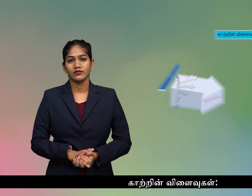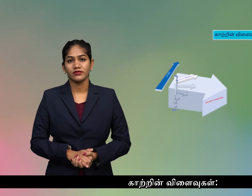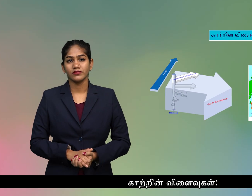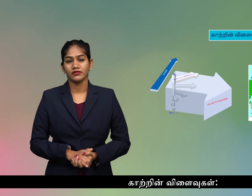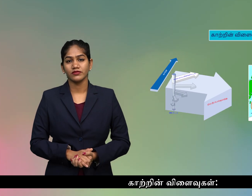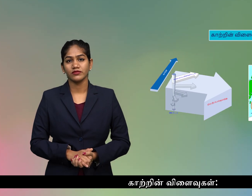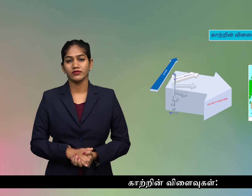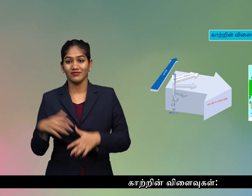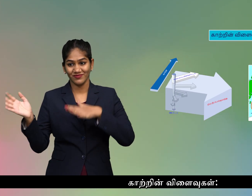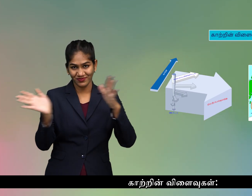காற்றின் விளைவுகள்.